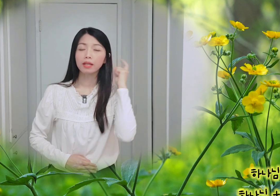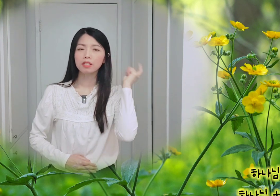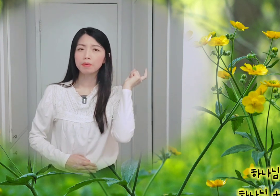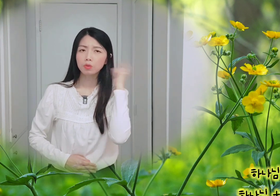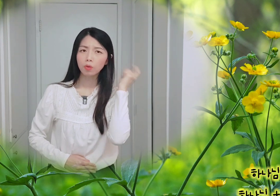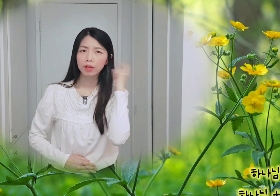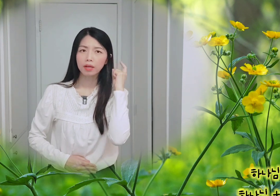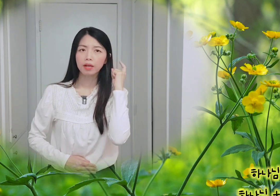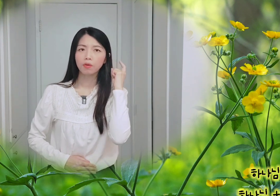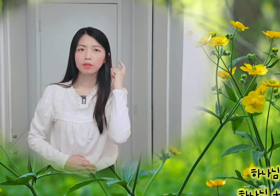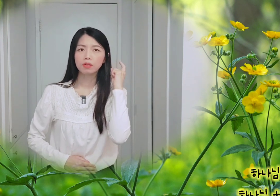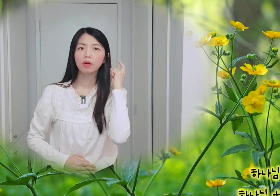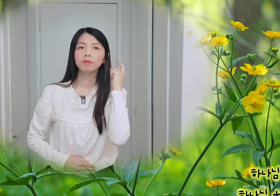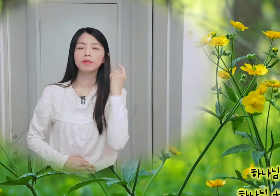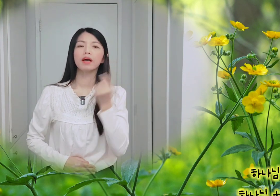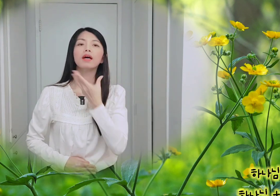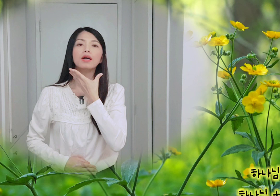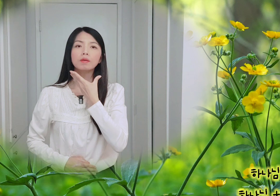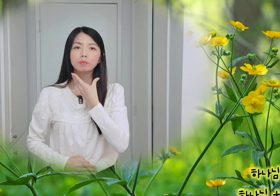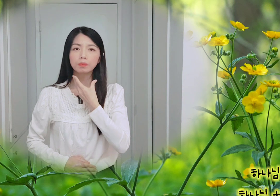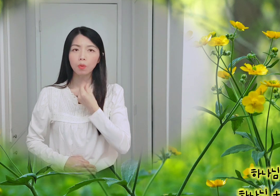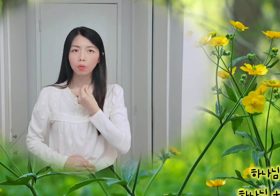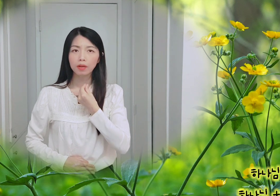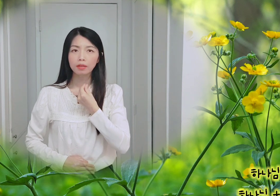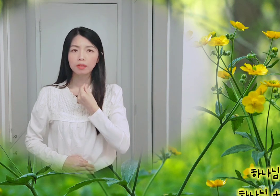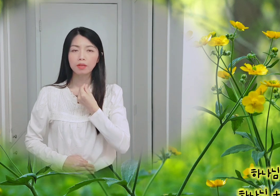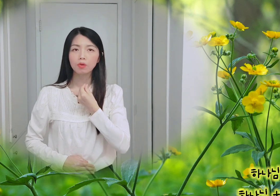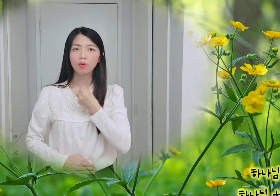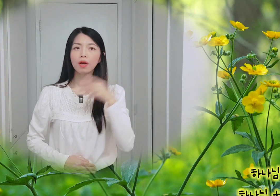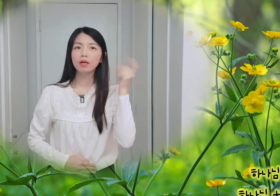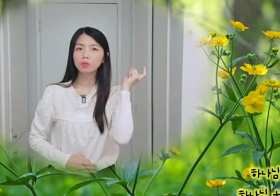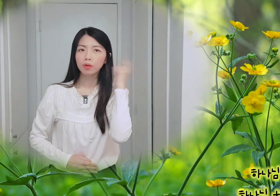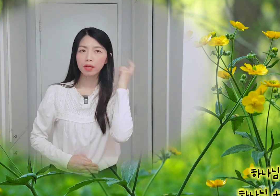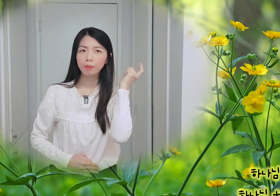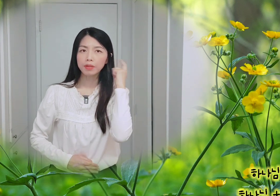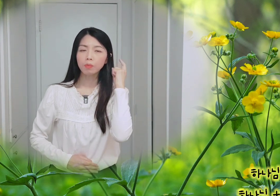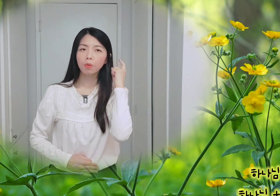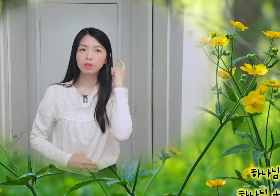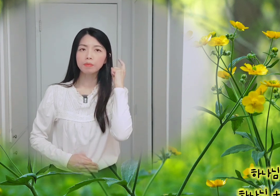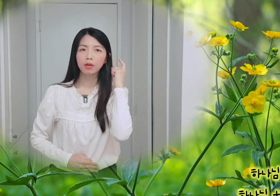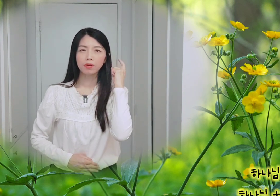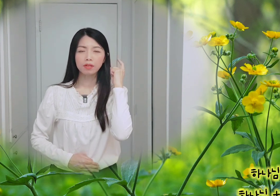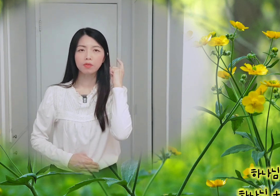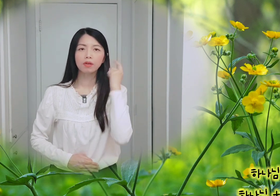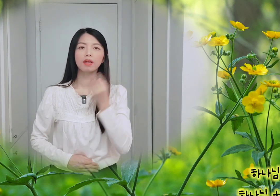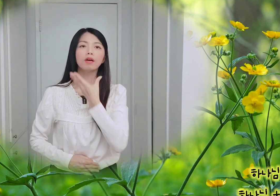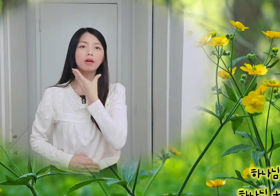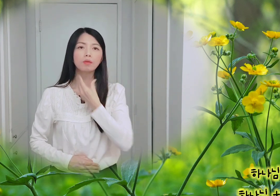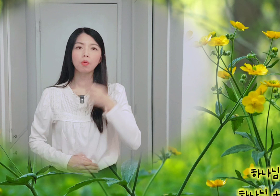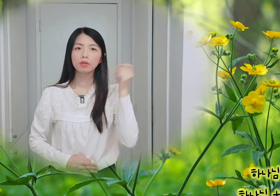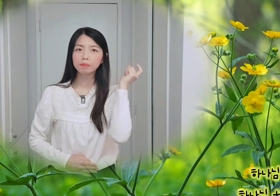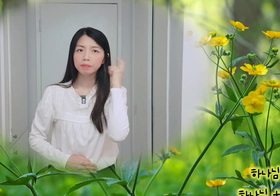정도 가리키시면 소리라고 하는 뜻의 수어가 됩니다. 복이라는 뜻의 수어와 소리 합해서 복음이라고 하는 뜻의 수어가